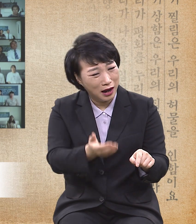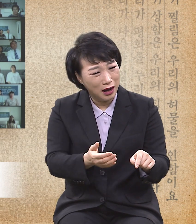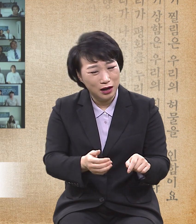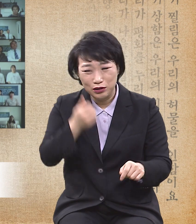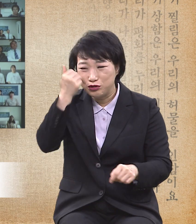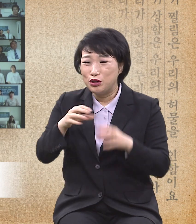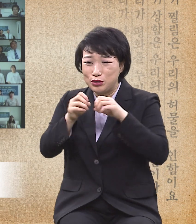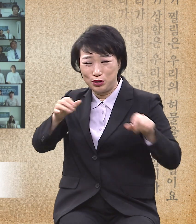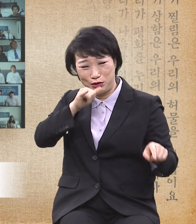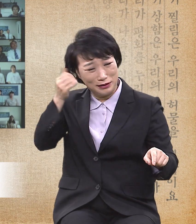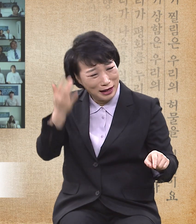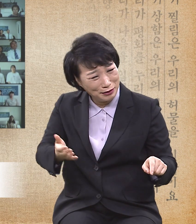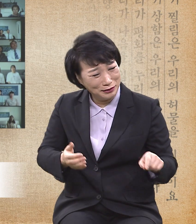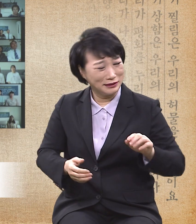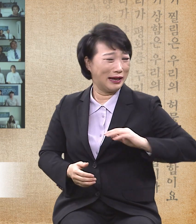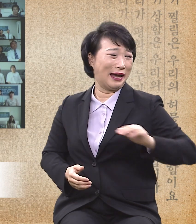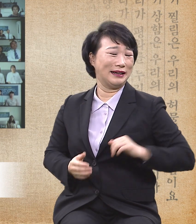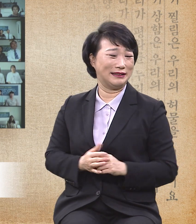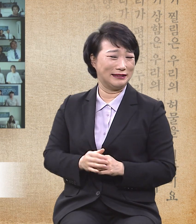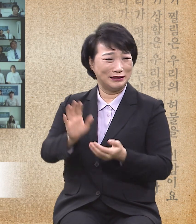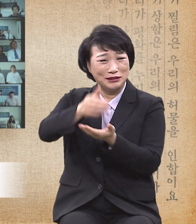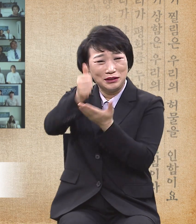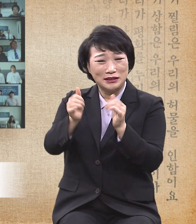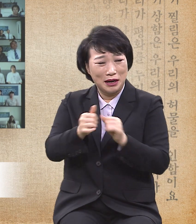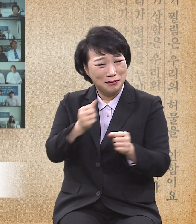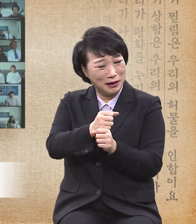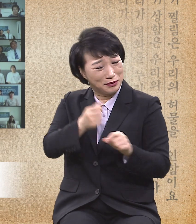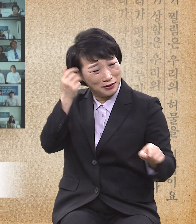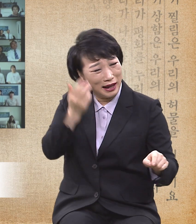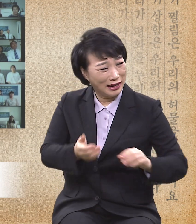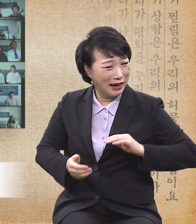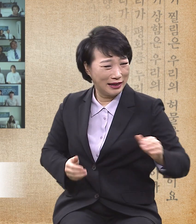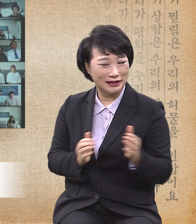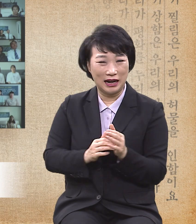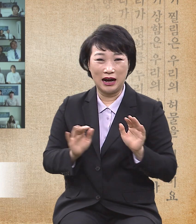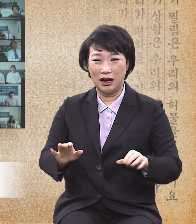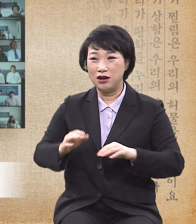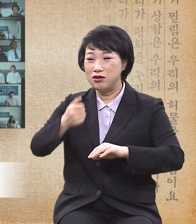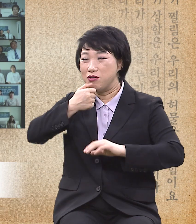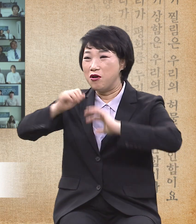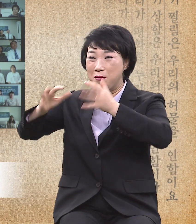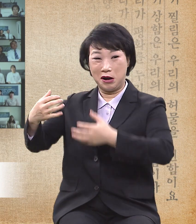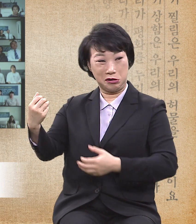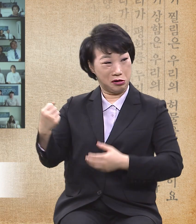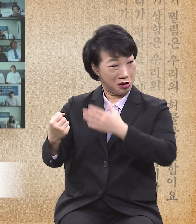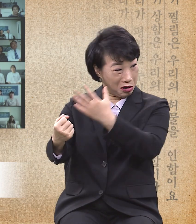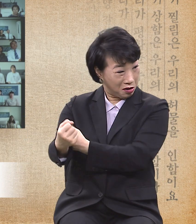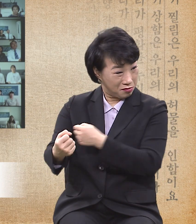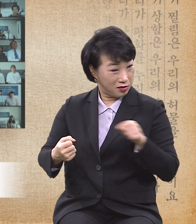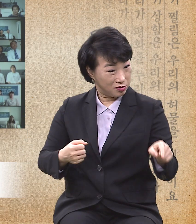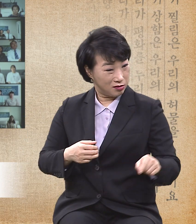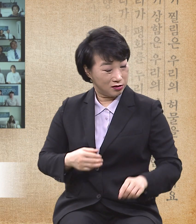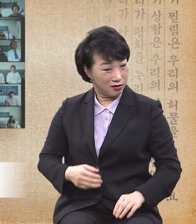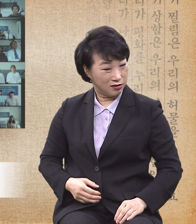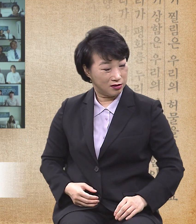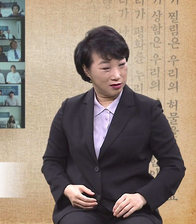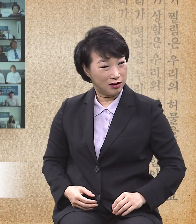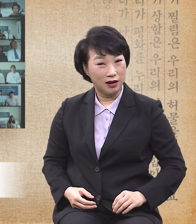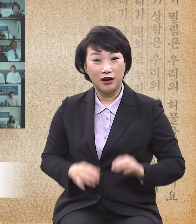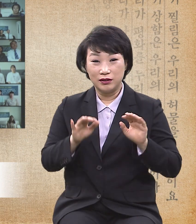누구를 전도하고 누구를 그리스도인을 만들려고 하냐고. 노마의 신이 얼마나 보세요.